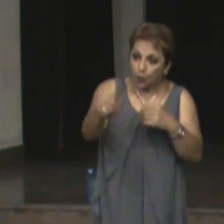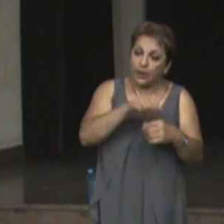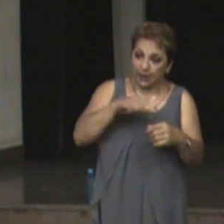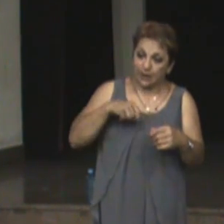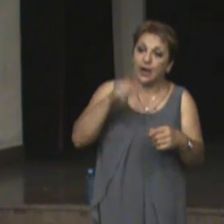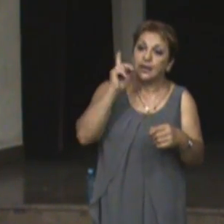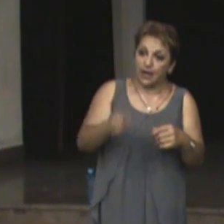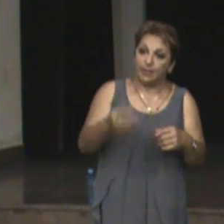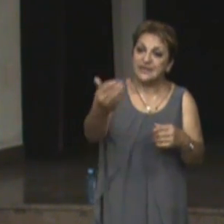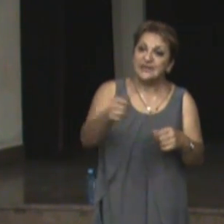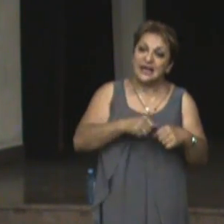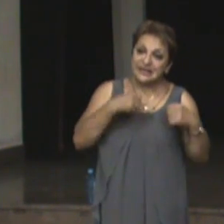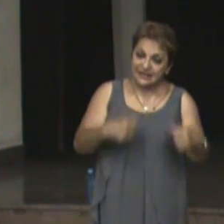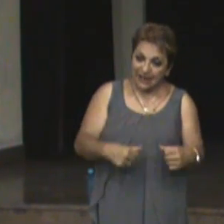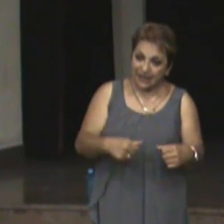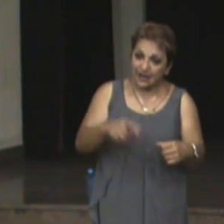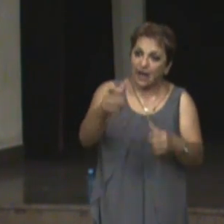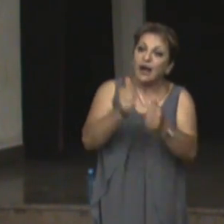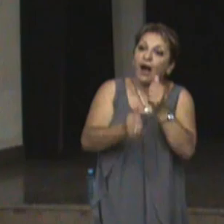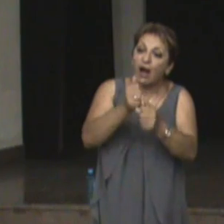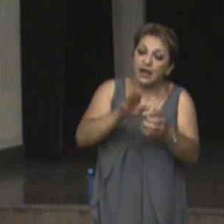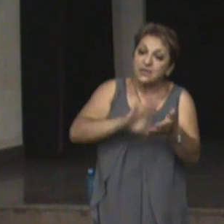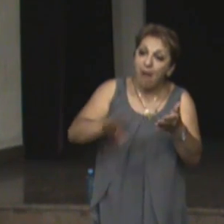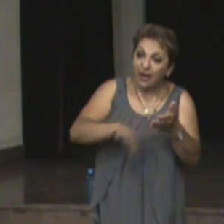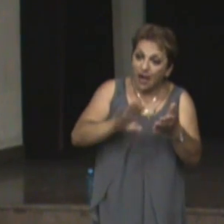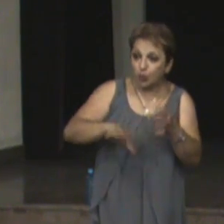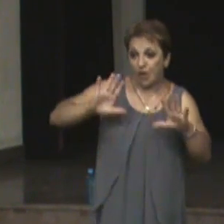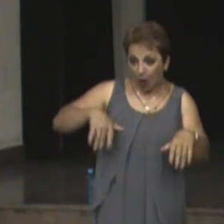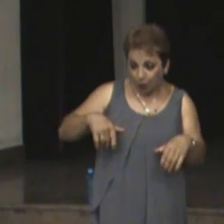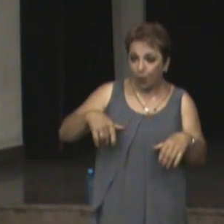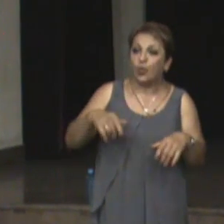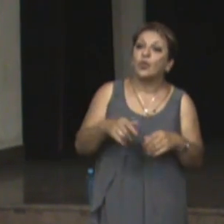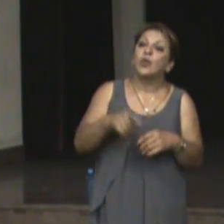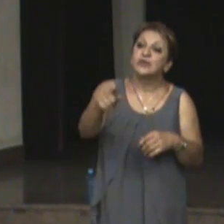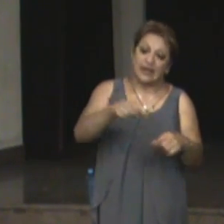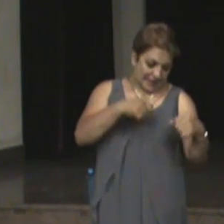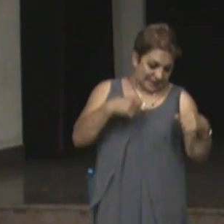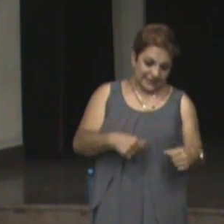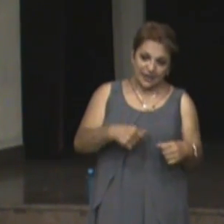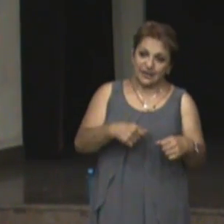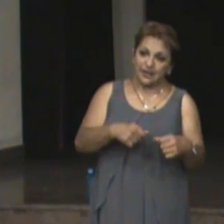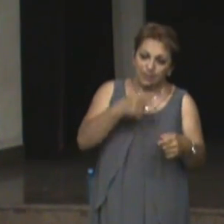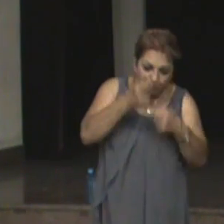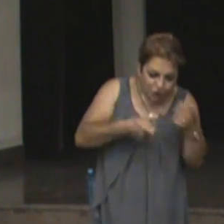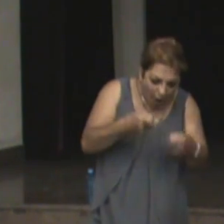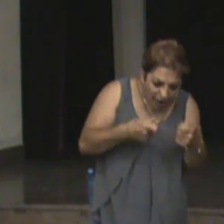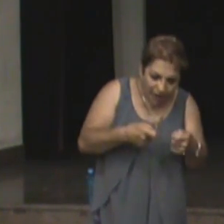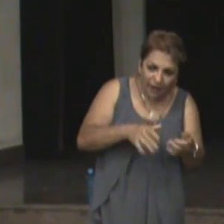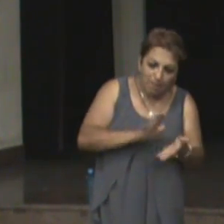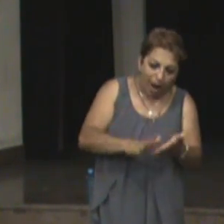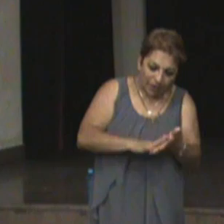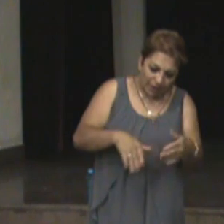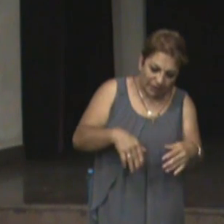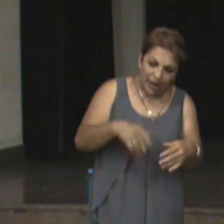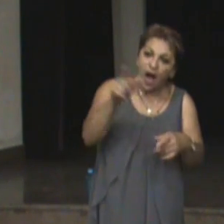իրապես ձեր սիրտը այդ քարերից մաքրելուց հետո, ձեր սիրտը հերկելով, մշակելով և դրանից հետո,